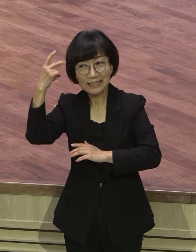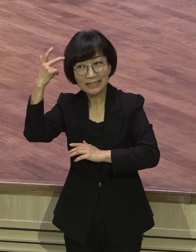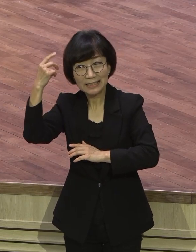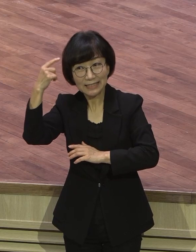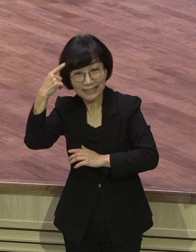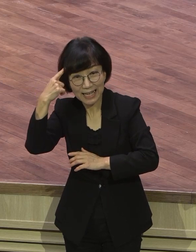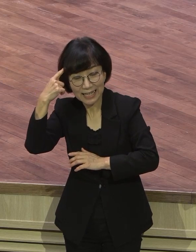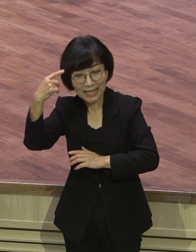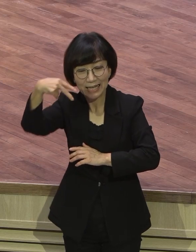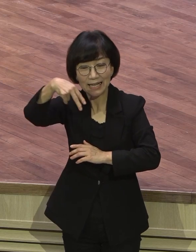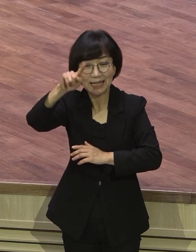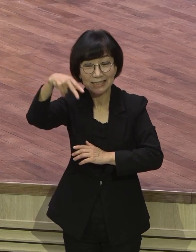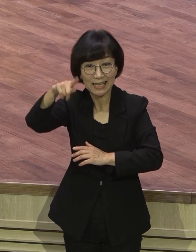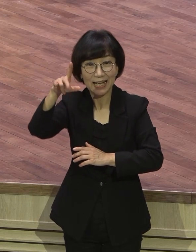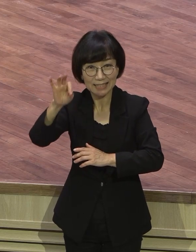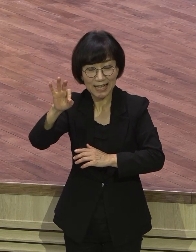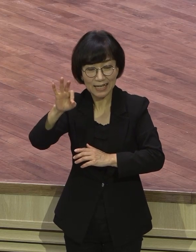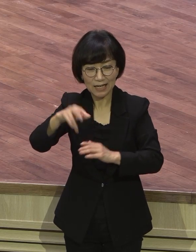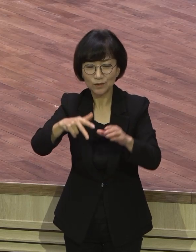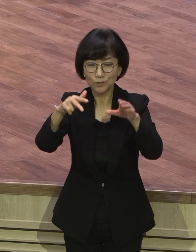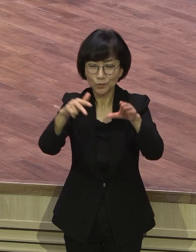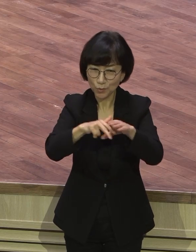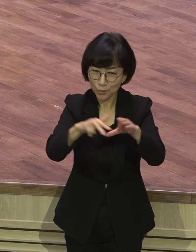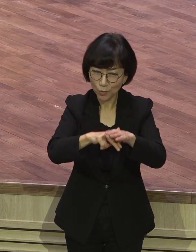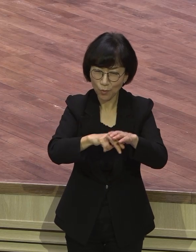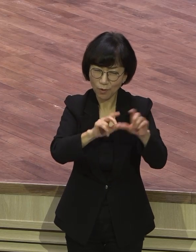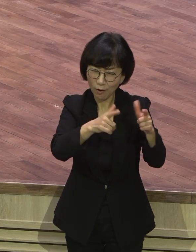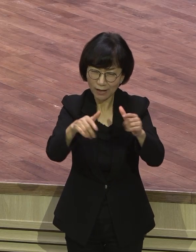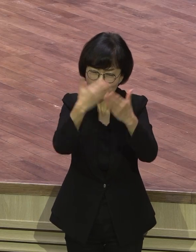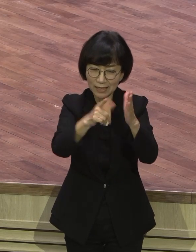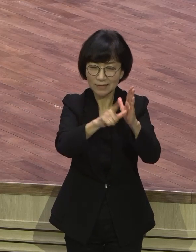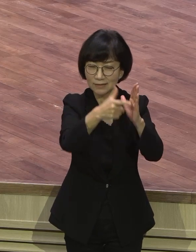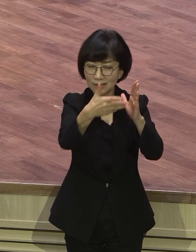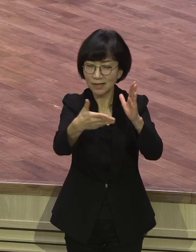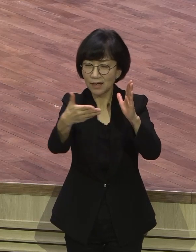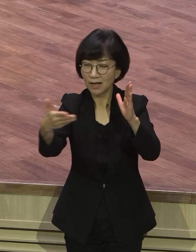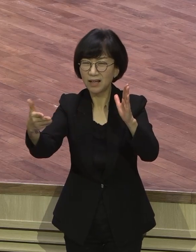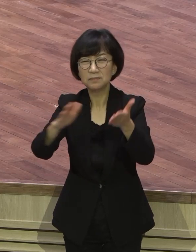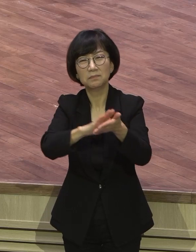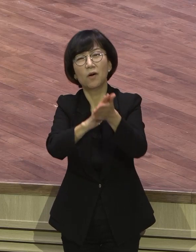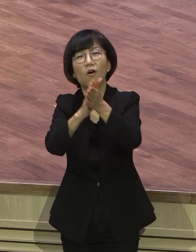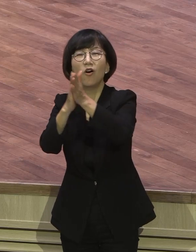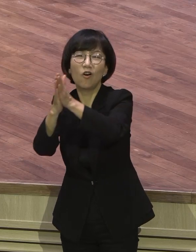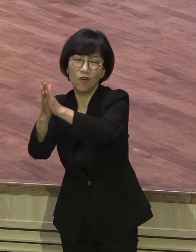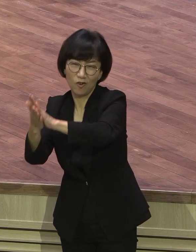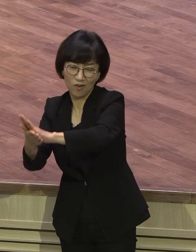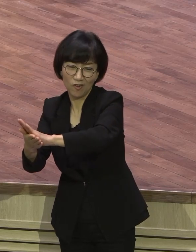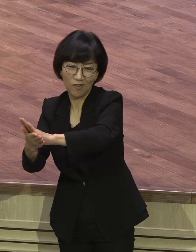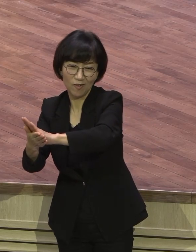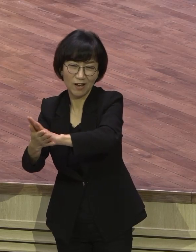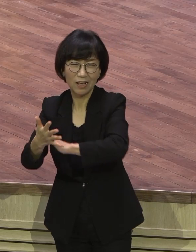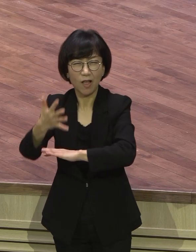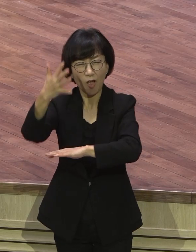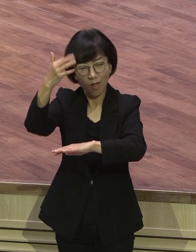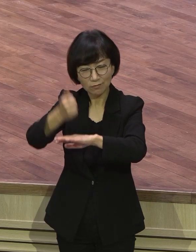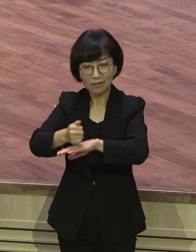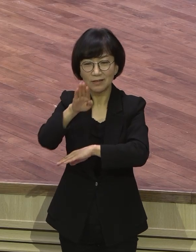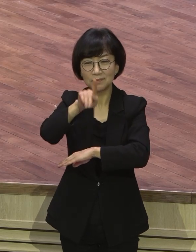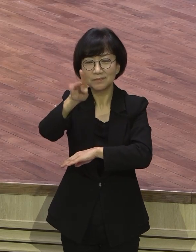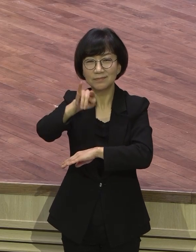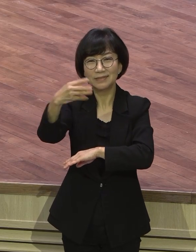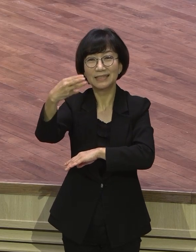변하게 되어있어요 절대 진리가 아니다 라는 겁니다 결국 무너질 바벨탑이 그렇기 때문에